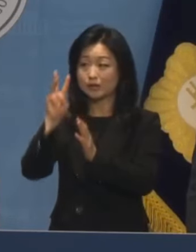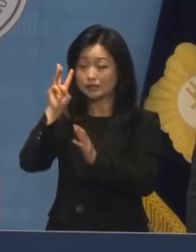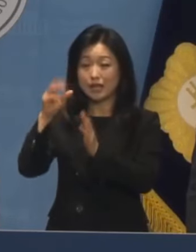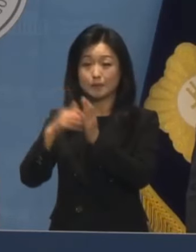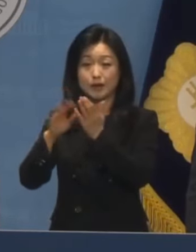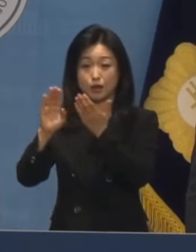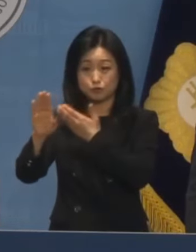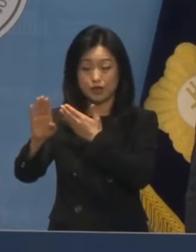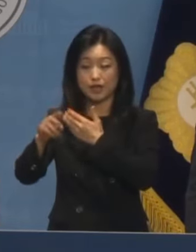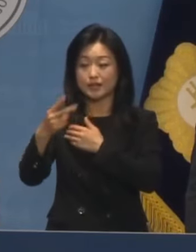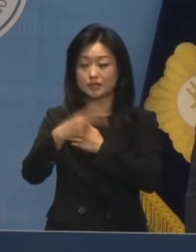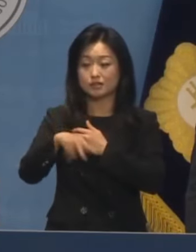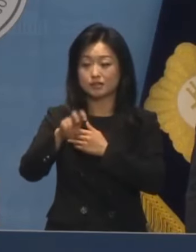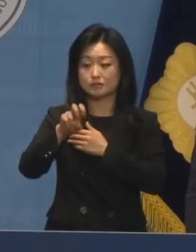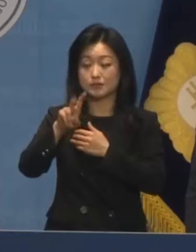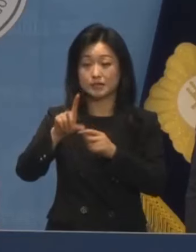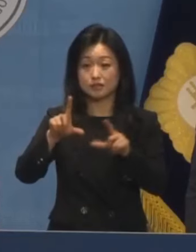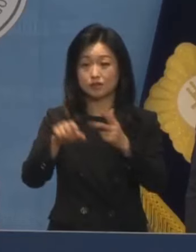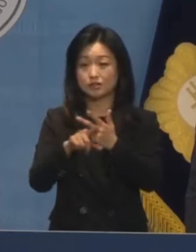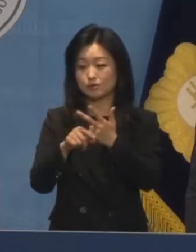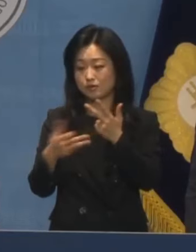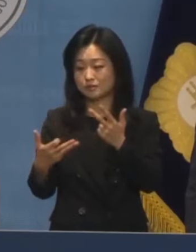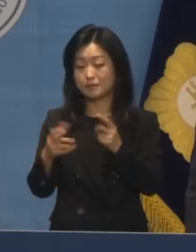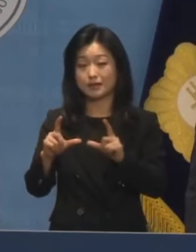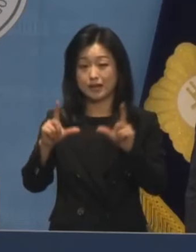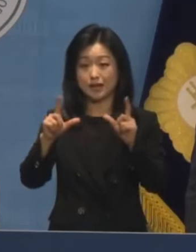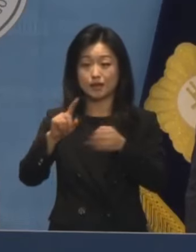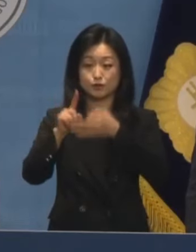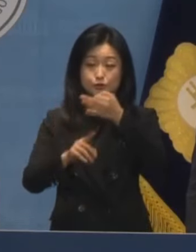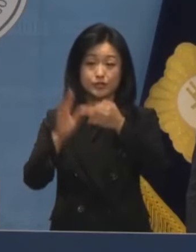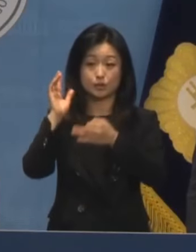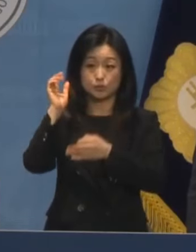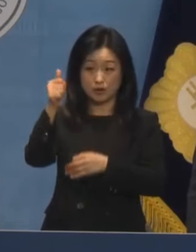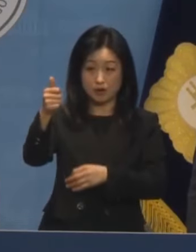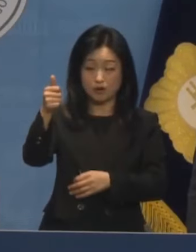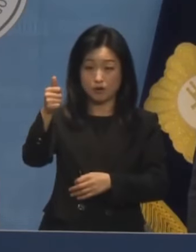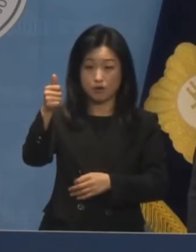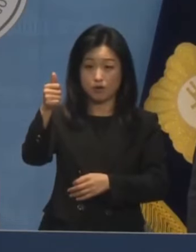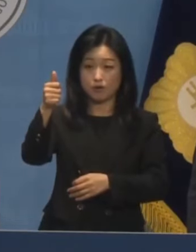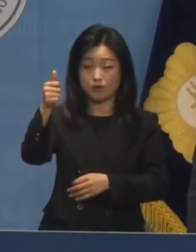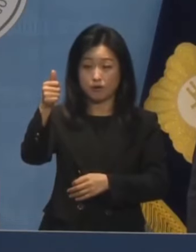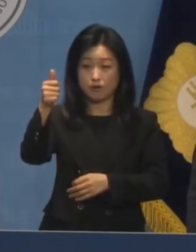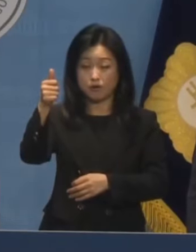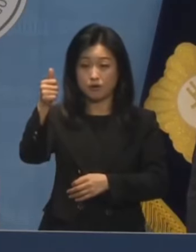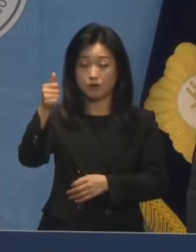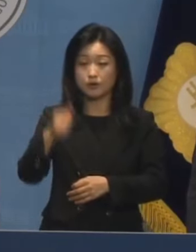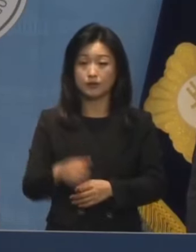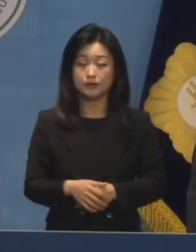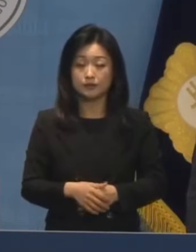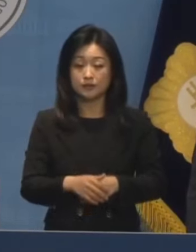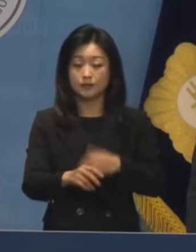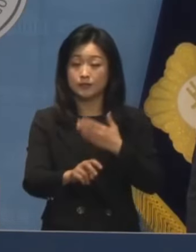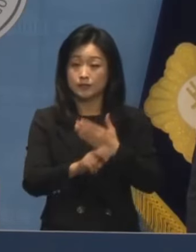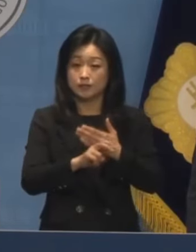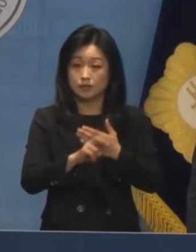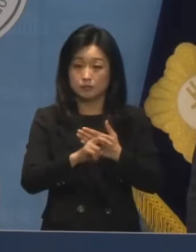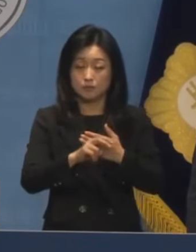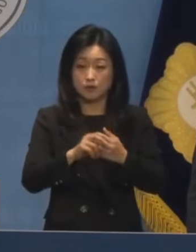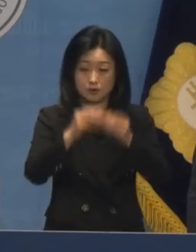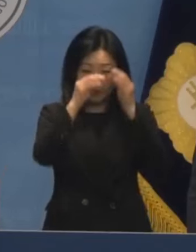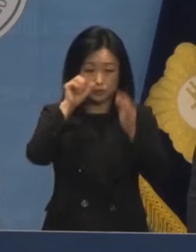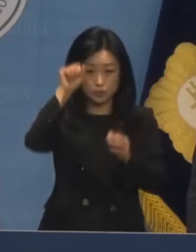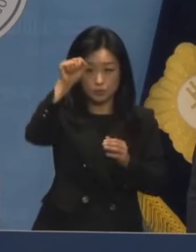뒤 22년 7월 18일 윤성일 대통령의 강경 불법 농성에 대한